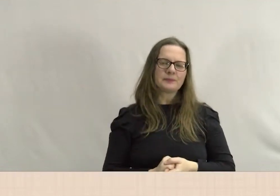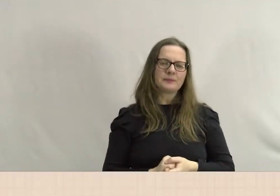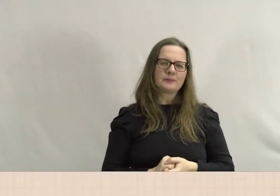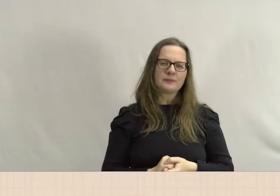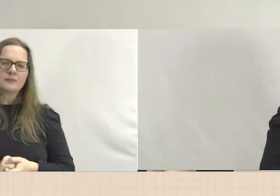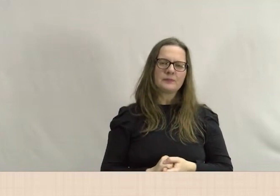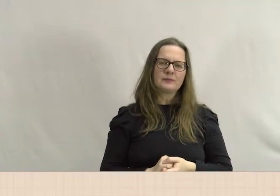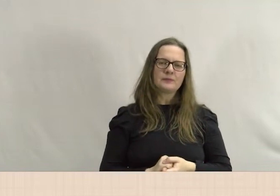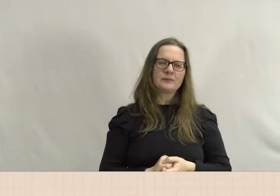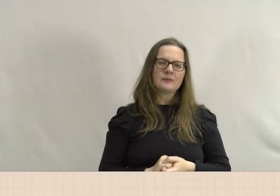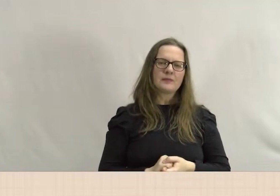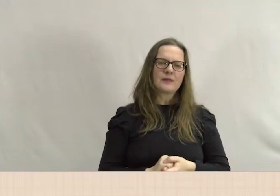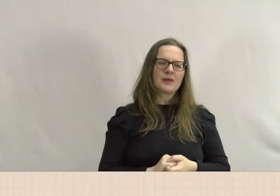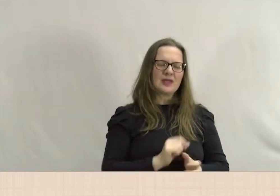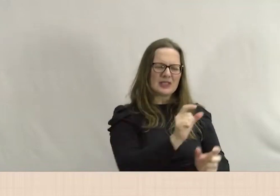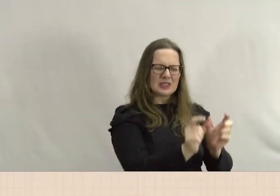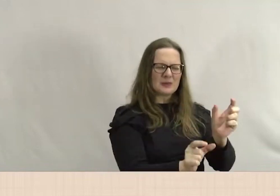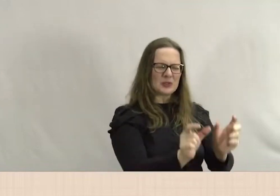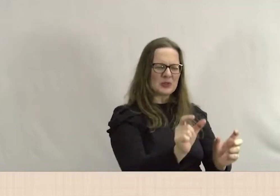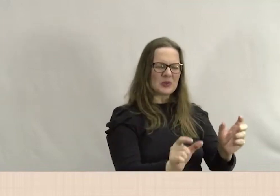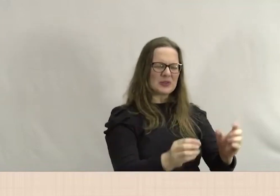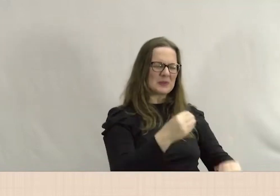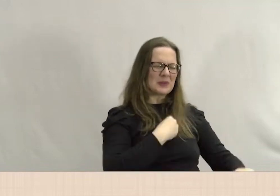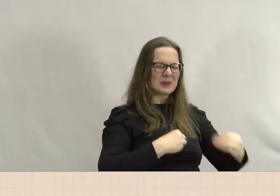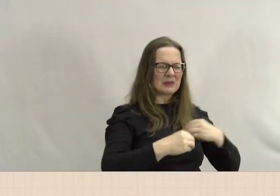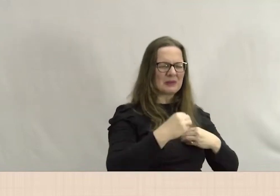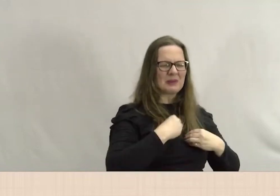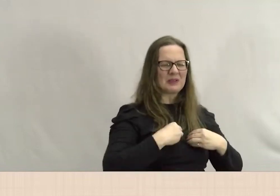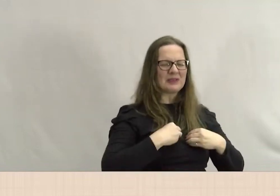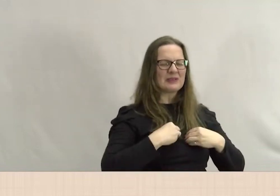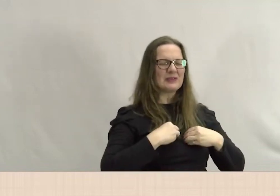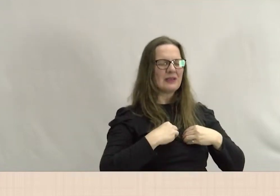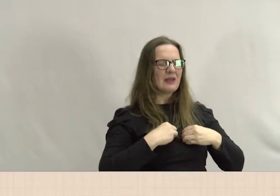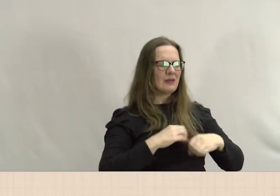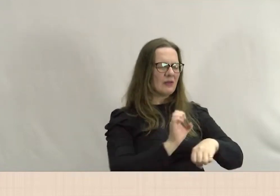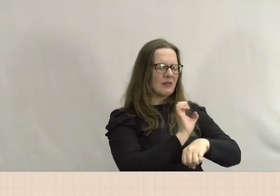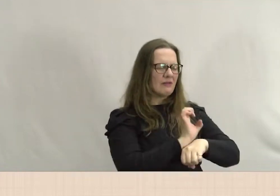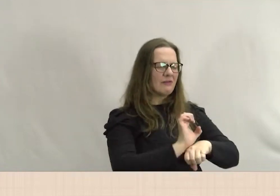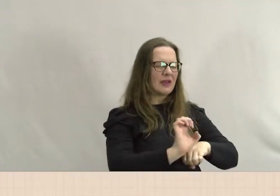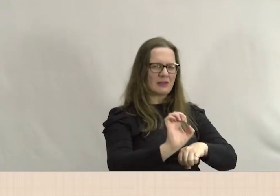Esse velho homem, Efésios capítulo 4, versículo 22.